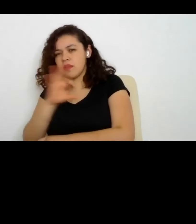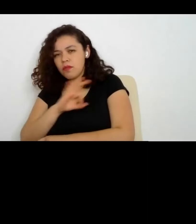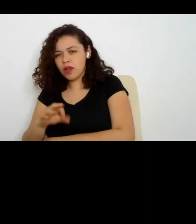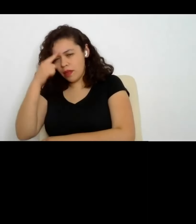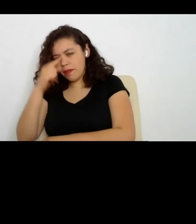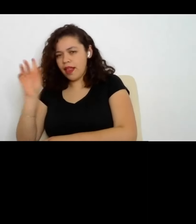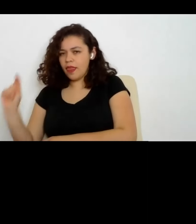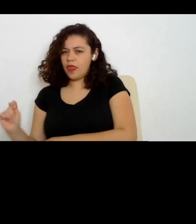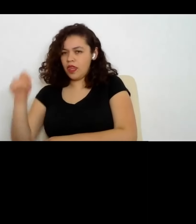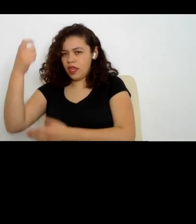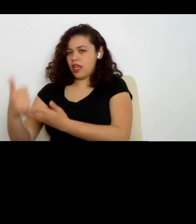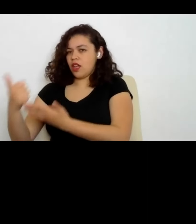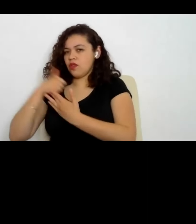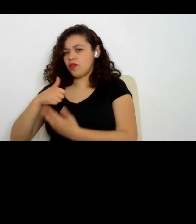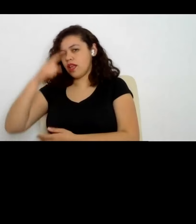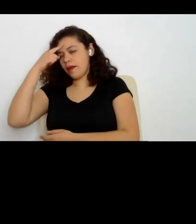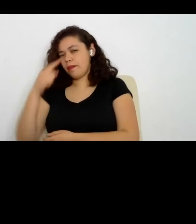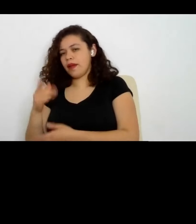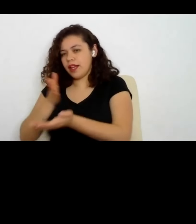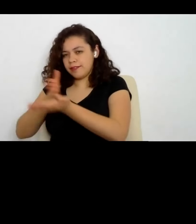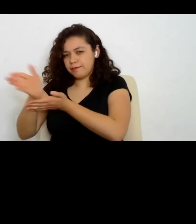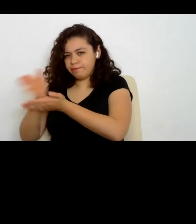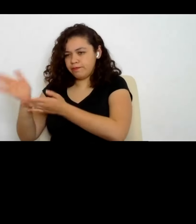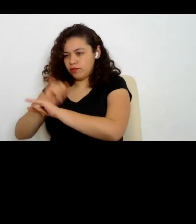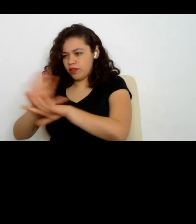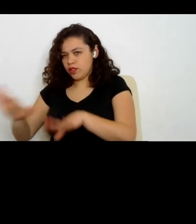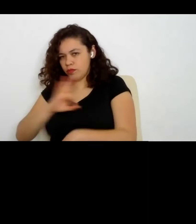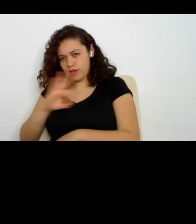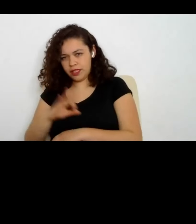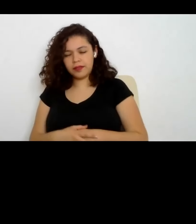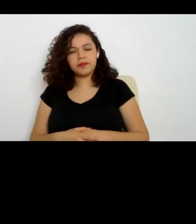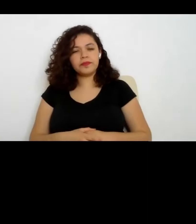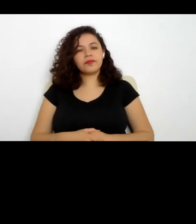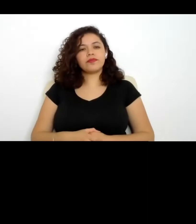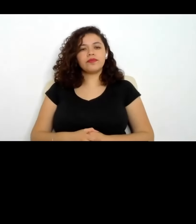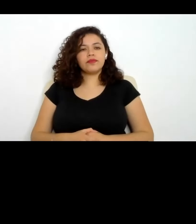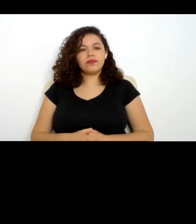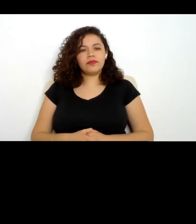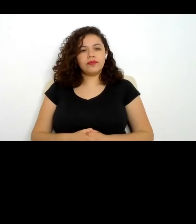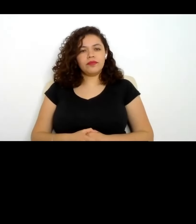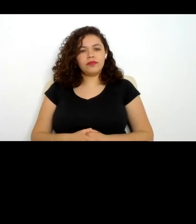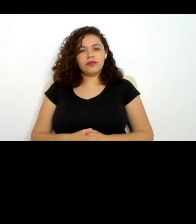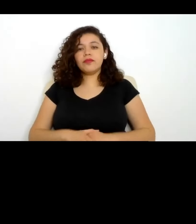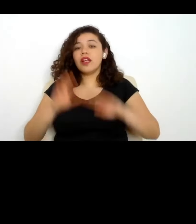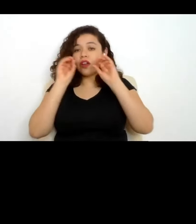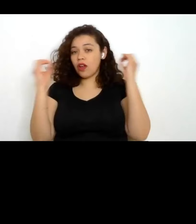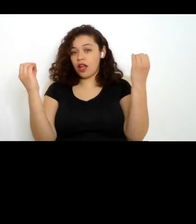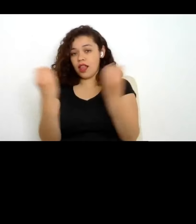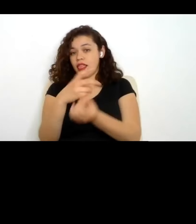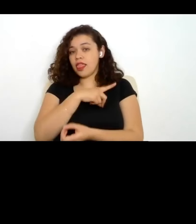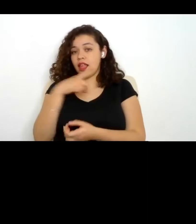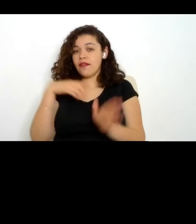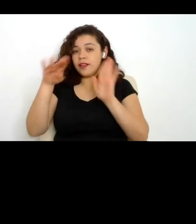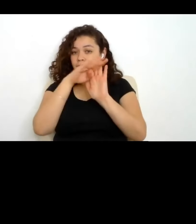tecnología para asegurar el acceso a las bases de datos. Entonces, las organizaciones deben de tener estas medidas